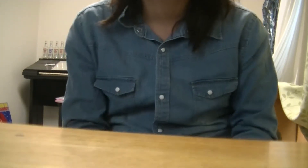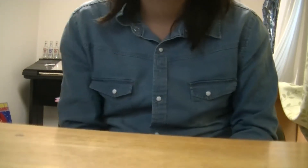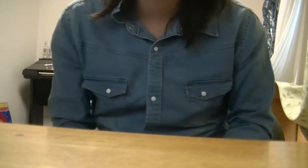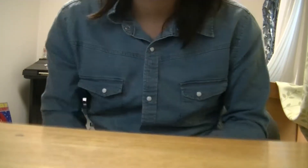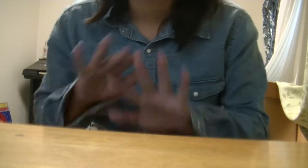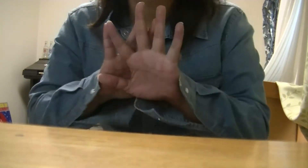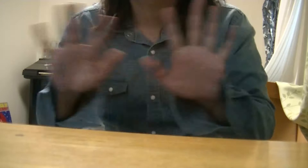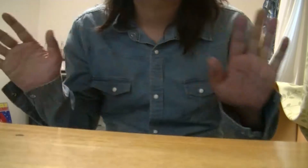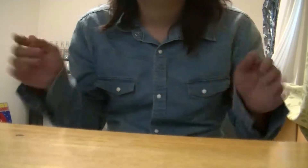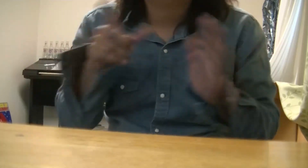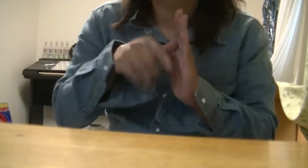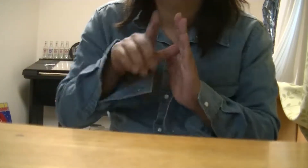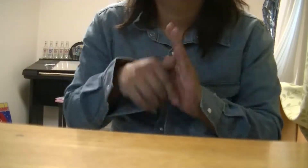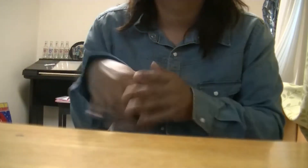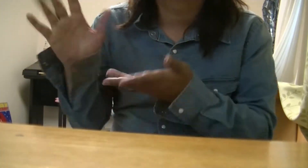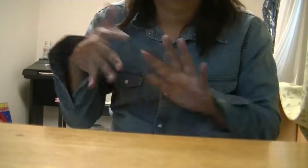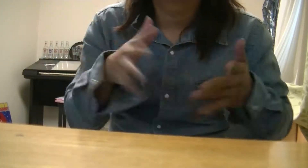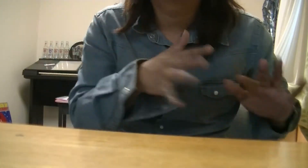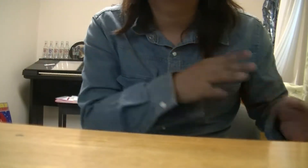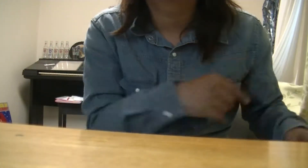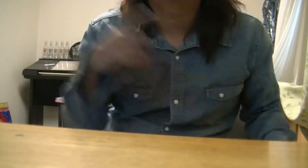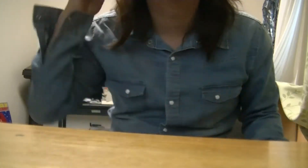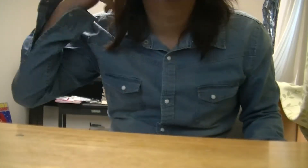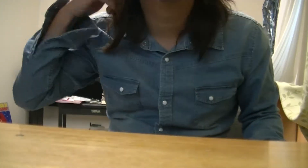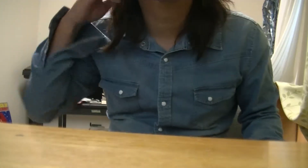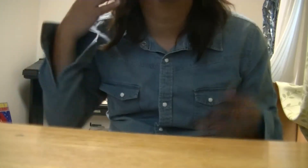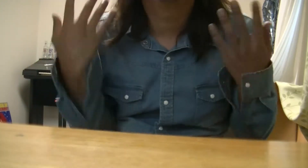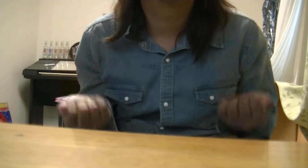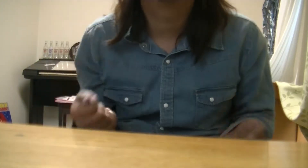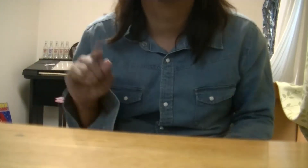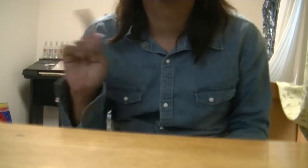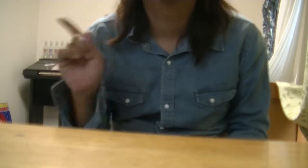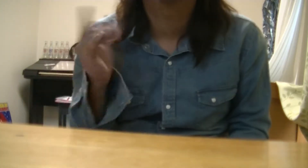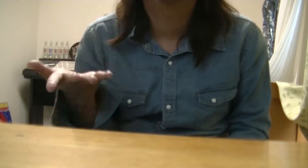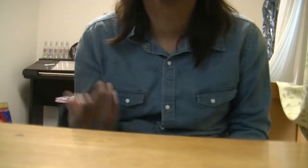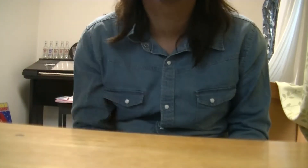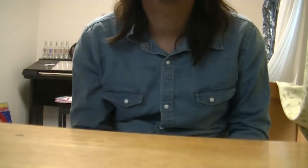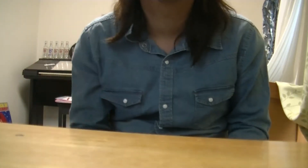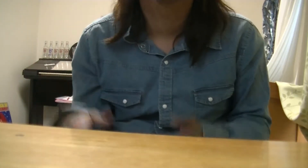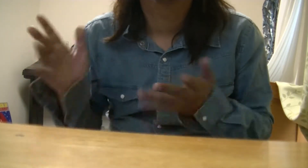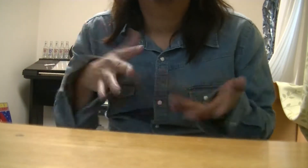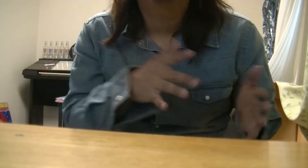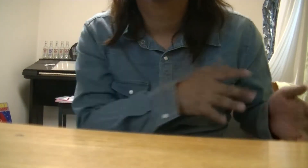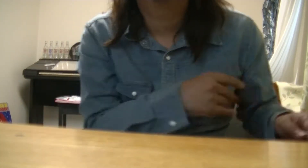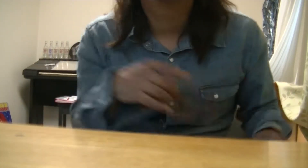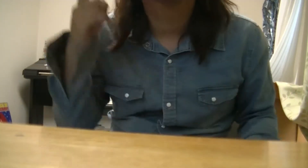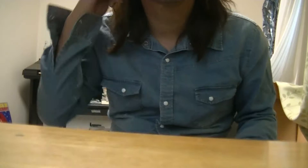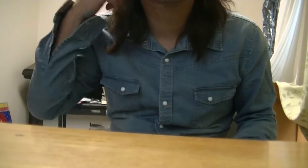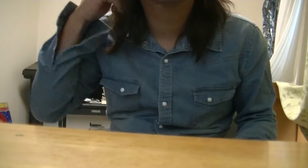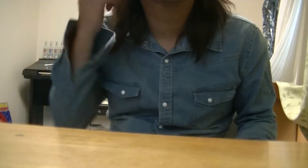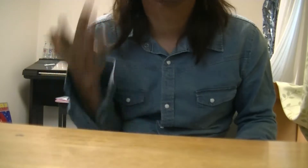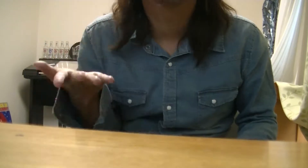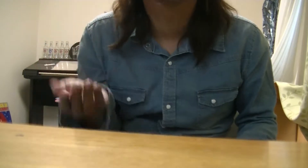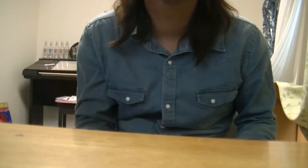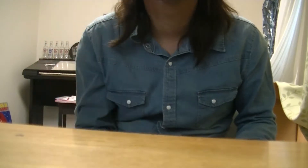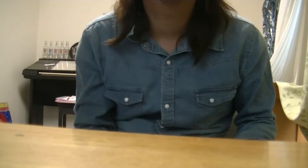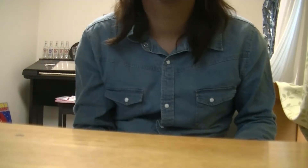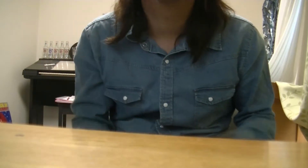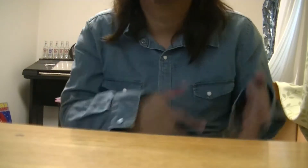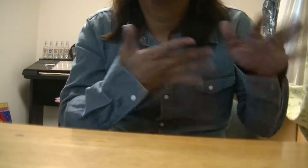い時代の波動を感じるからです。どうですか、今新しい時代の波動ってなんか感じません？なんか動きというか、波という